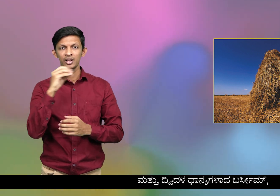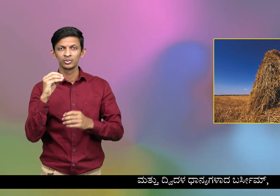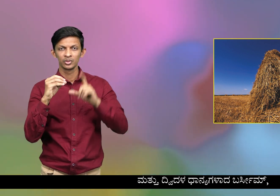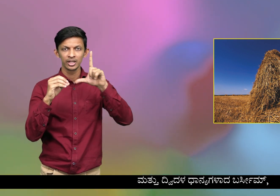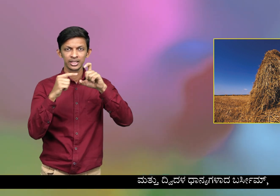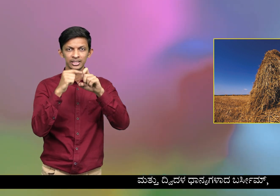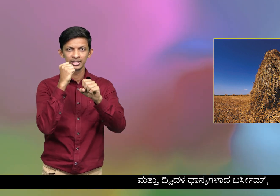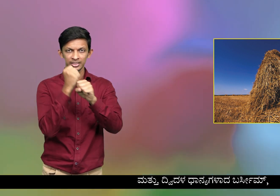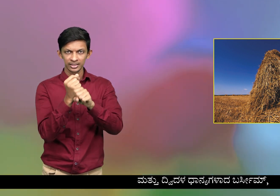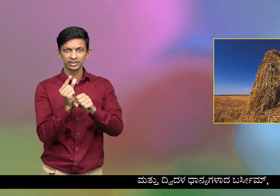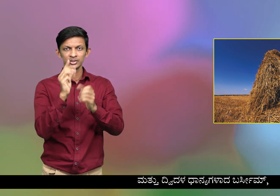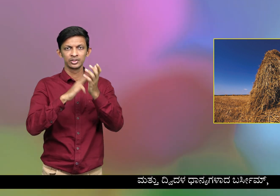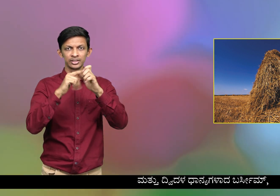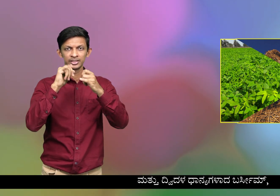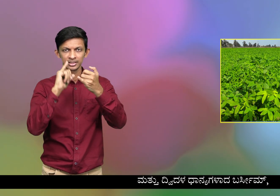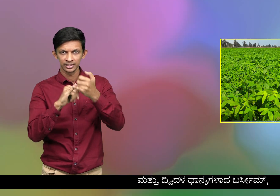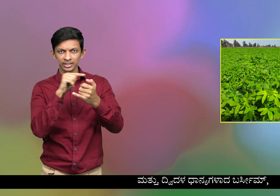ಮತ್ತು ದ್ವಿದಳ ಧಾನ್ಯಗಳಾದ ಬರ್ಸಿಮ್,